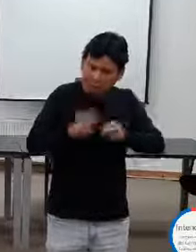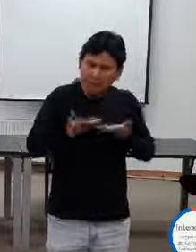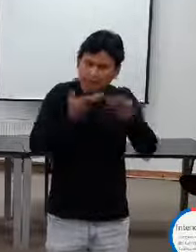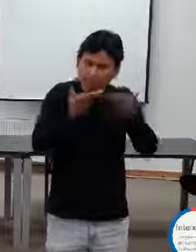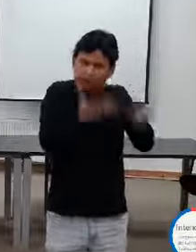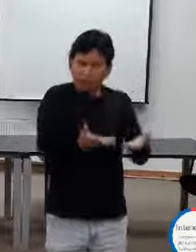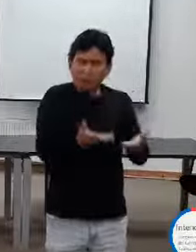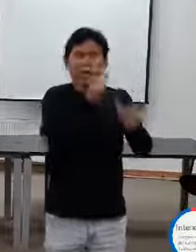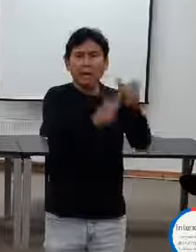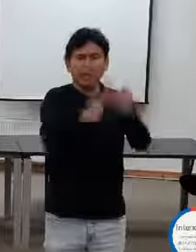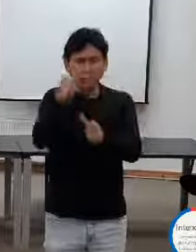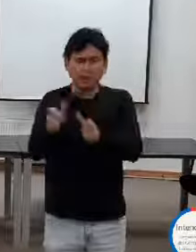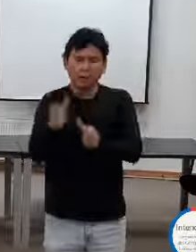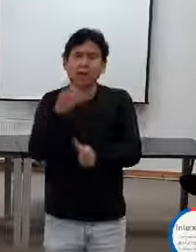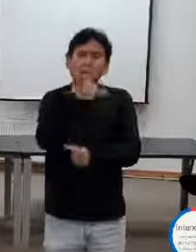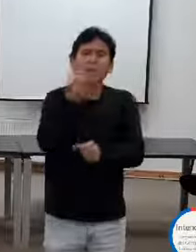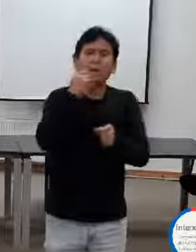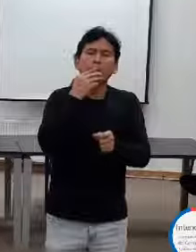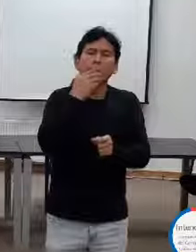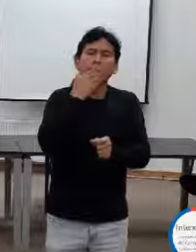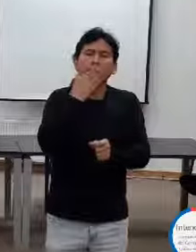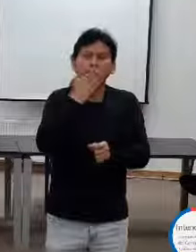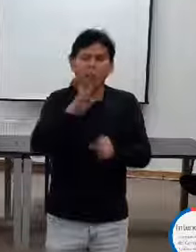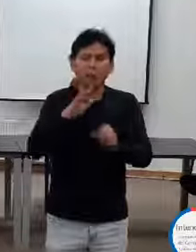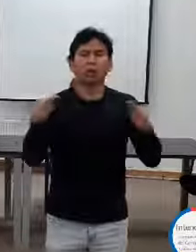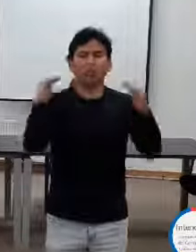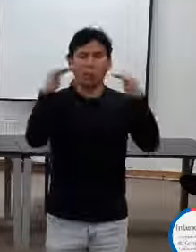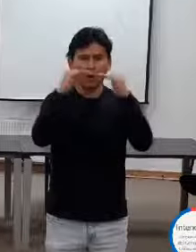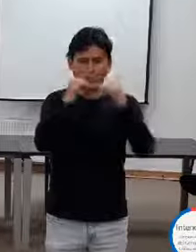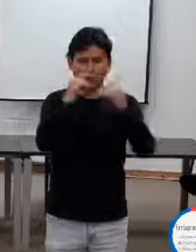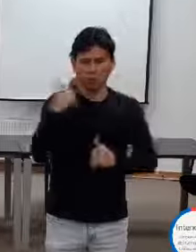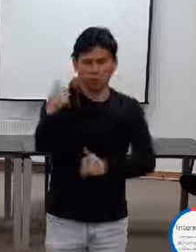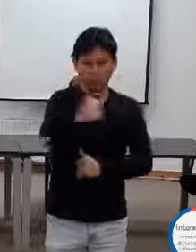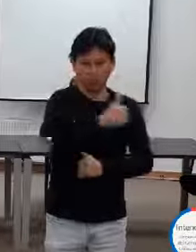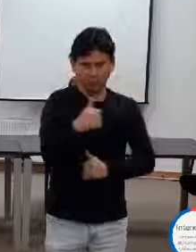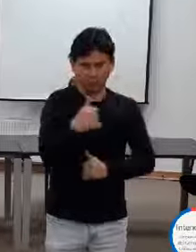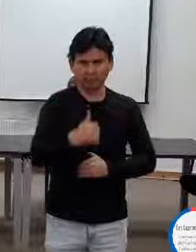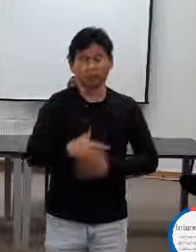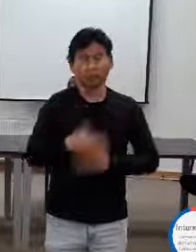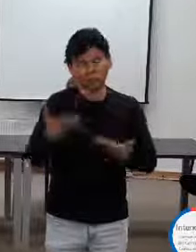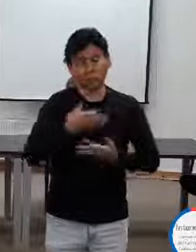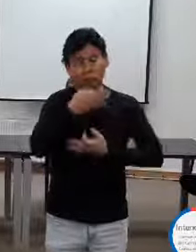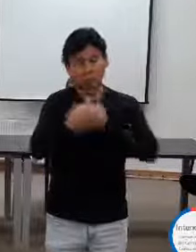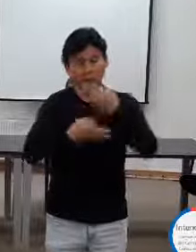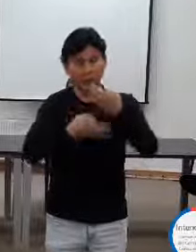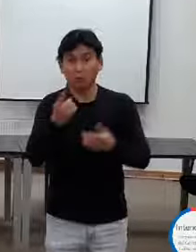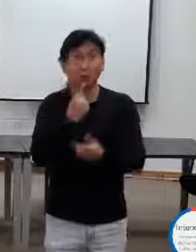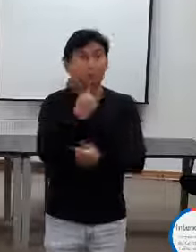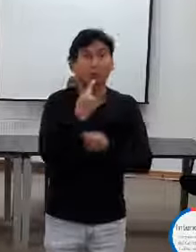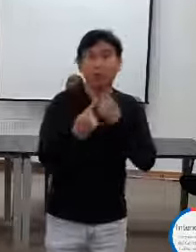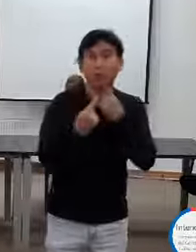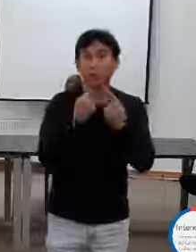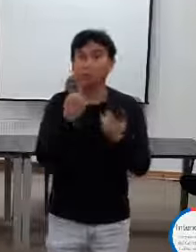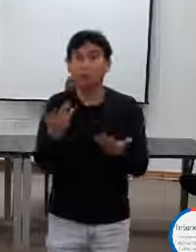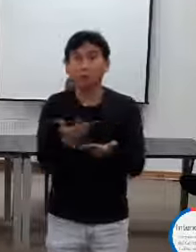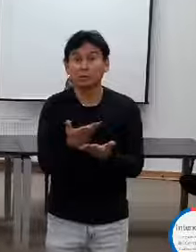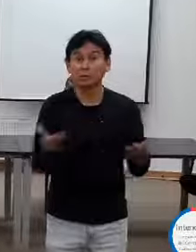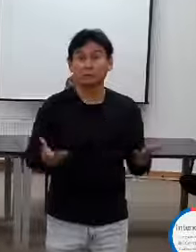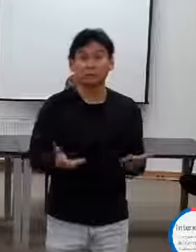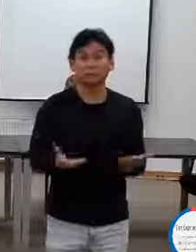y a buscar una mayor equidad entre todos. Eso es lo que les puedo contar. No sé si hay consultas. Gracias,